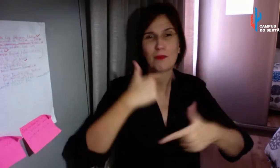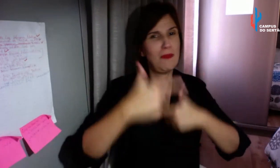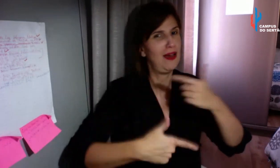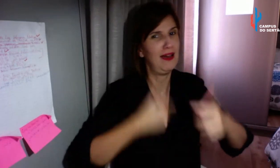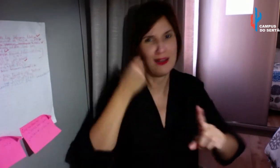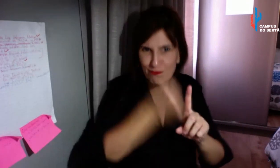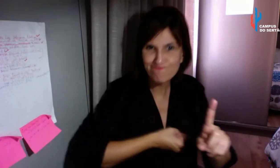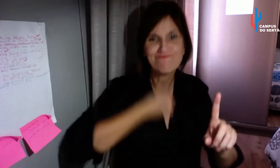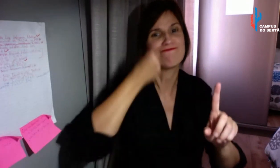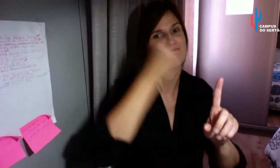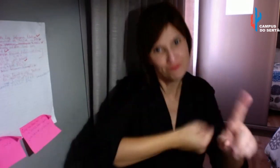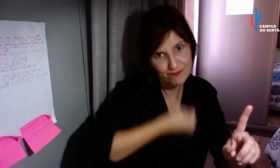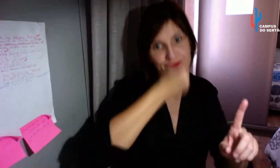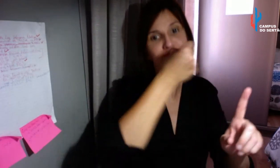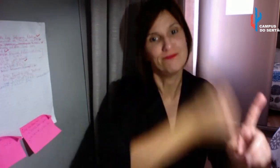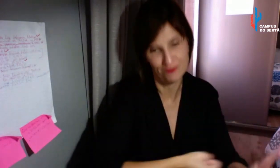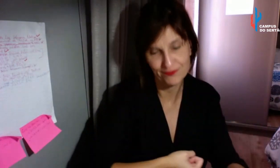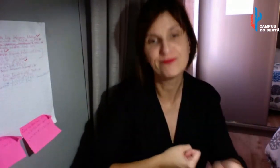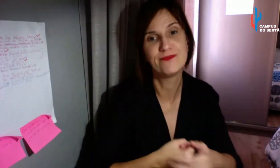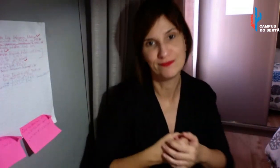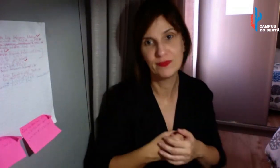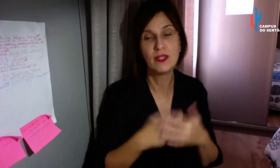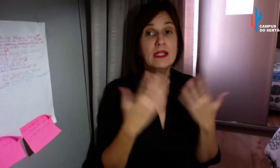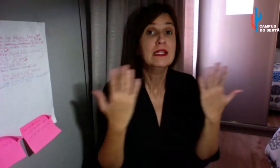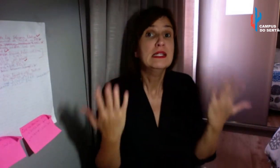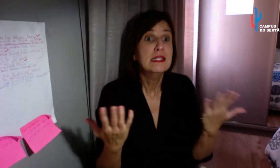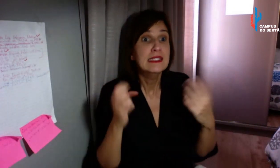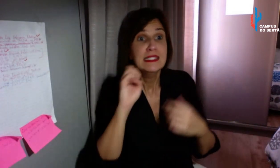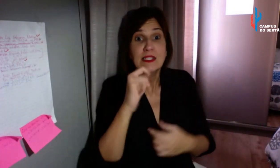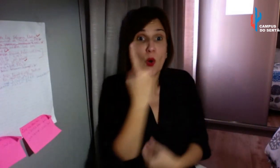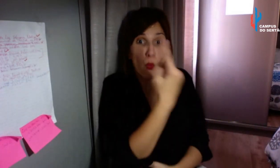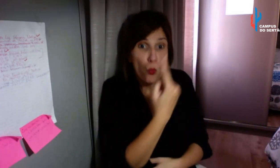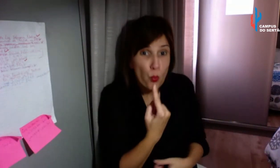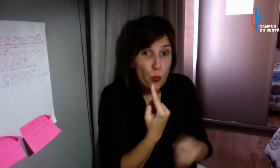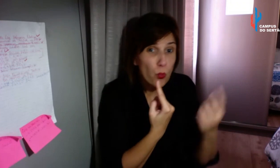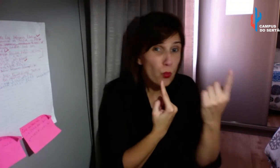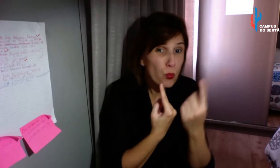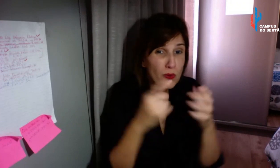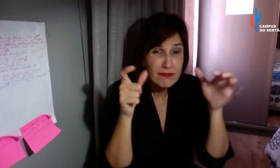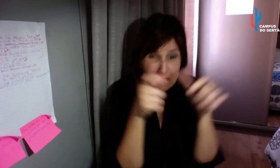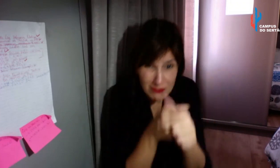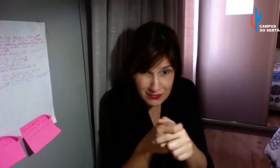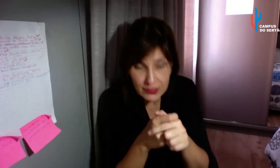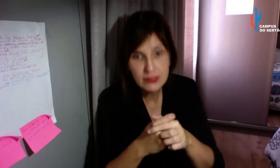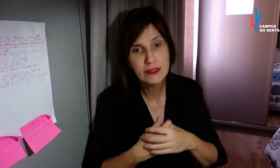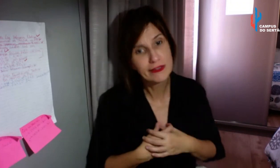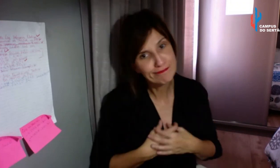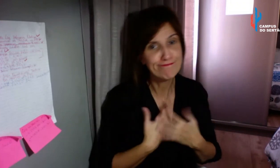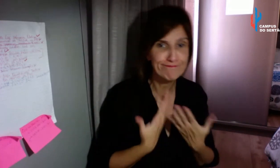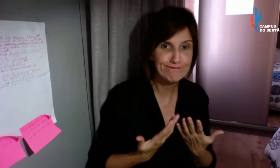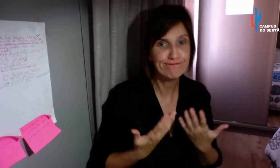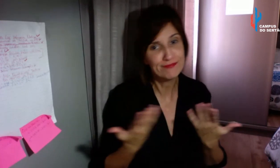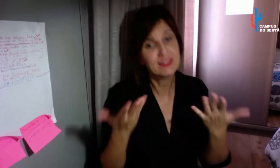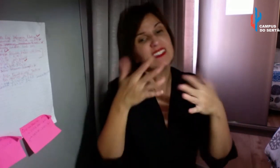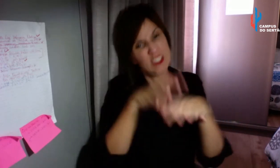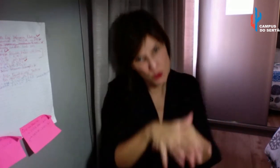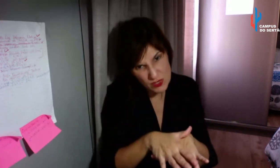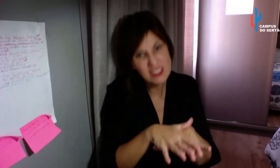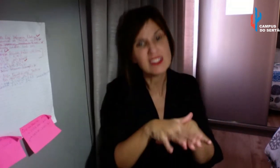mesmo para esses alunos. Então, é um trabalho muito grande, sempre de uma luta muito